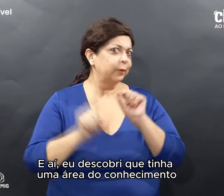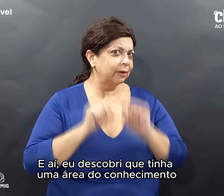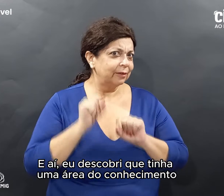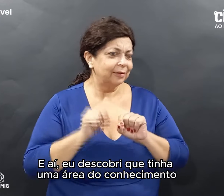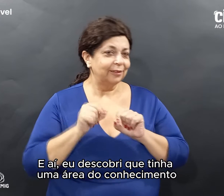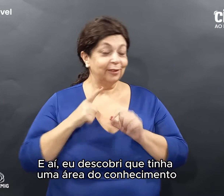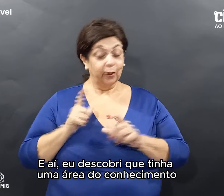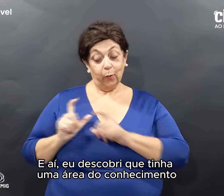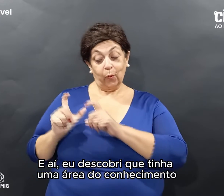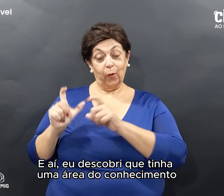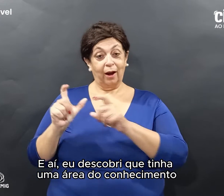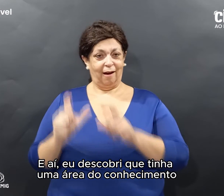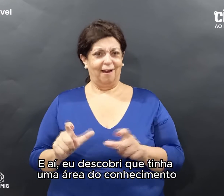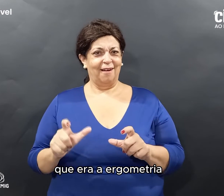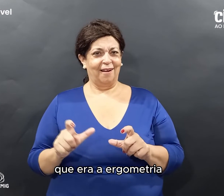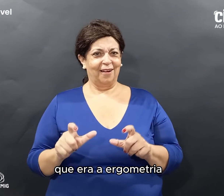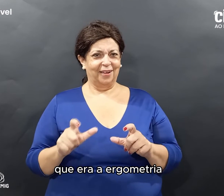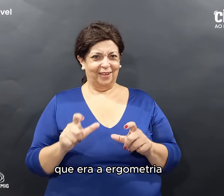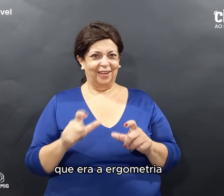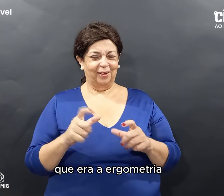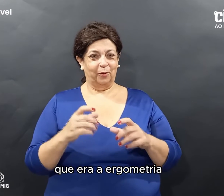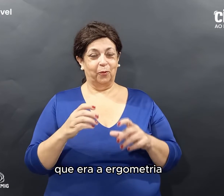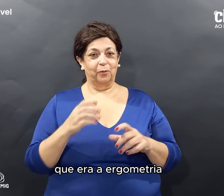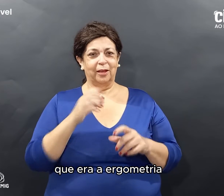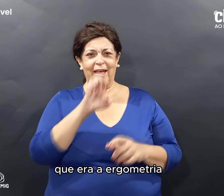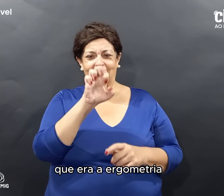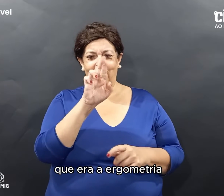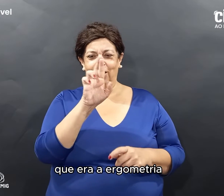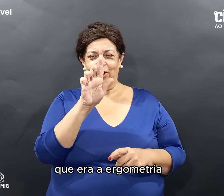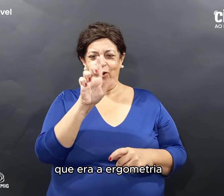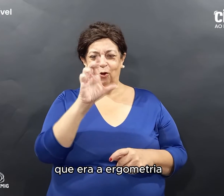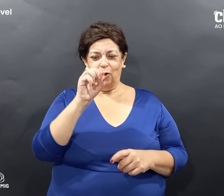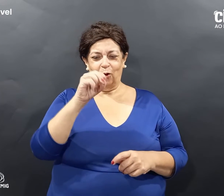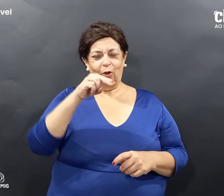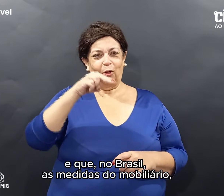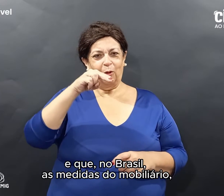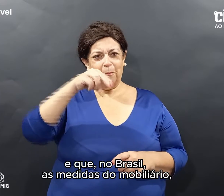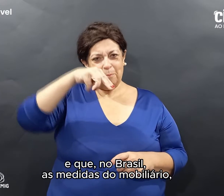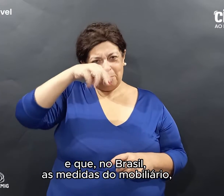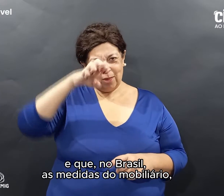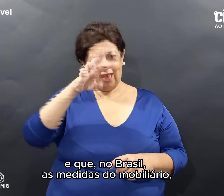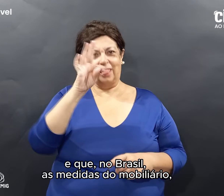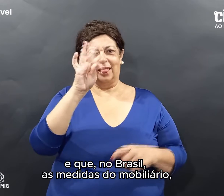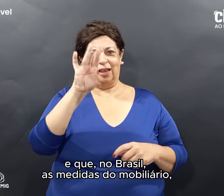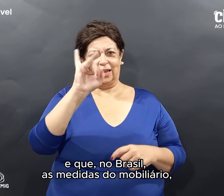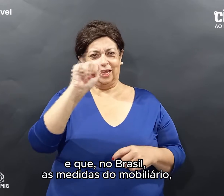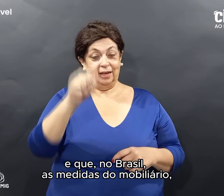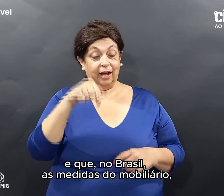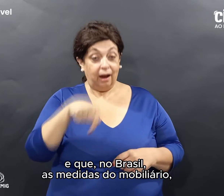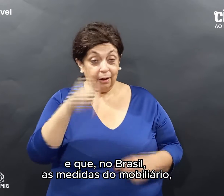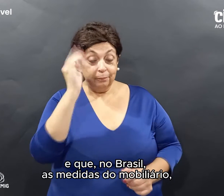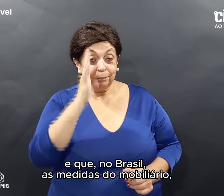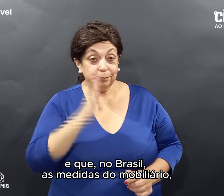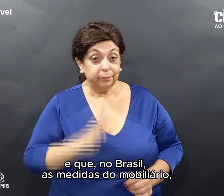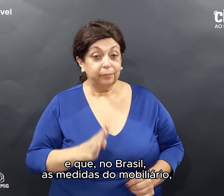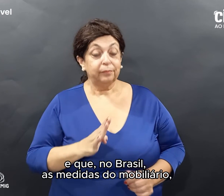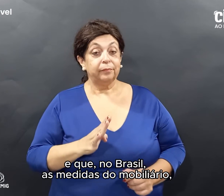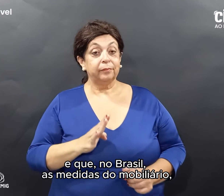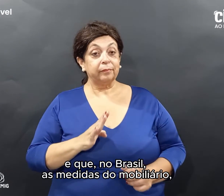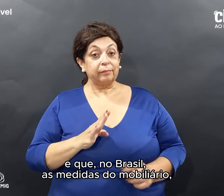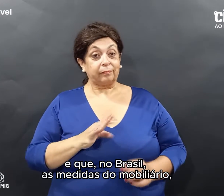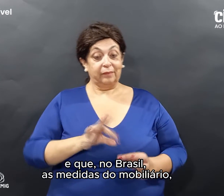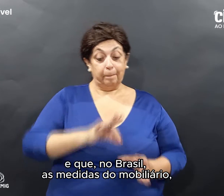uma área, né, do conhecimento que era a ergometria, e que no Brasil